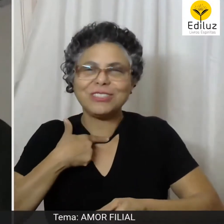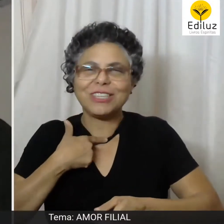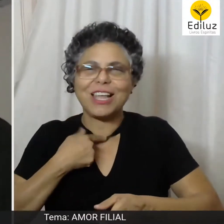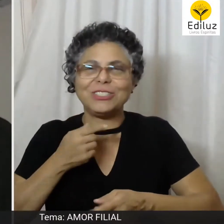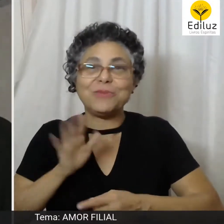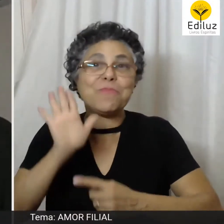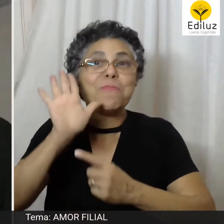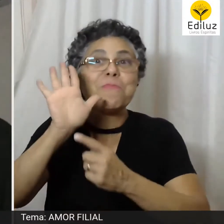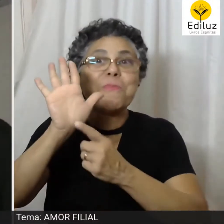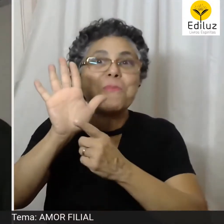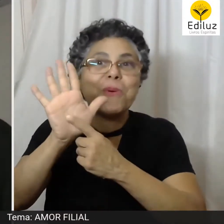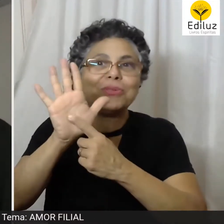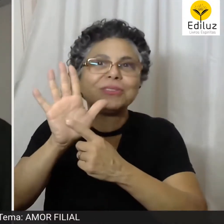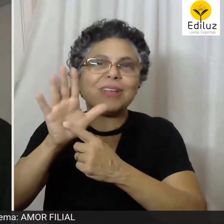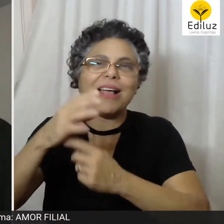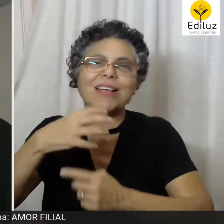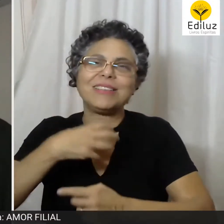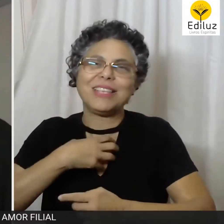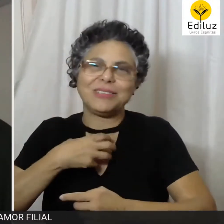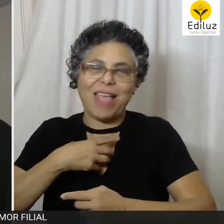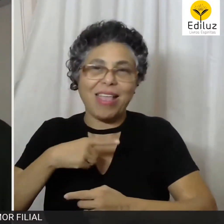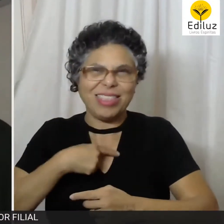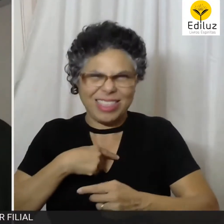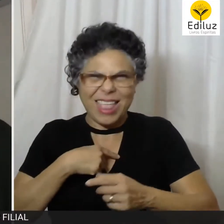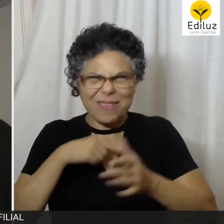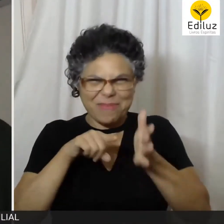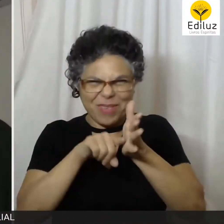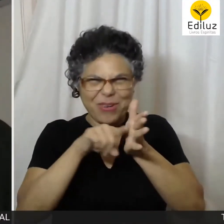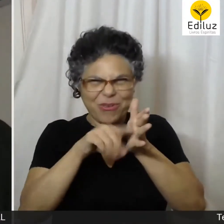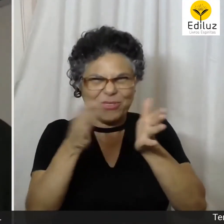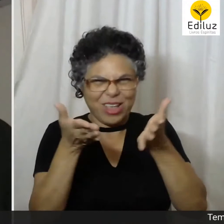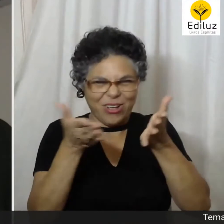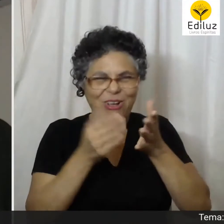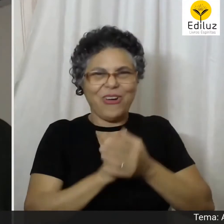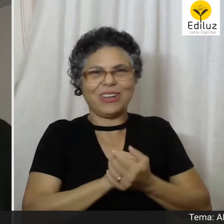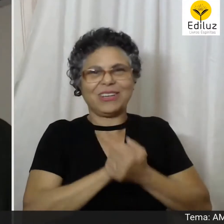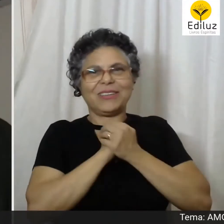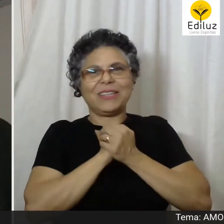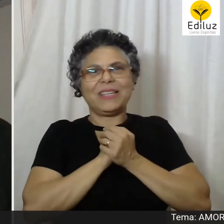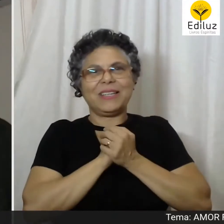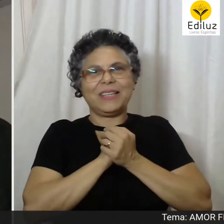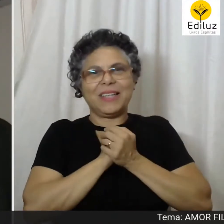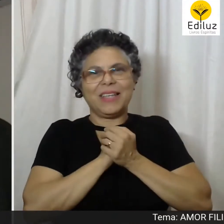sentimentos. Tem algumas perguntinhas aqui, né?